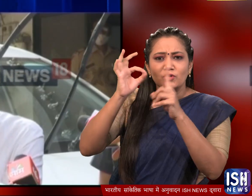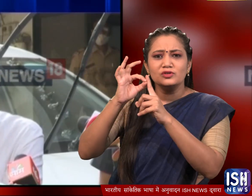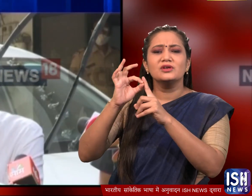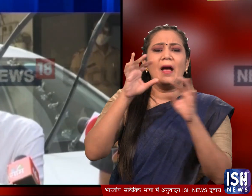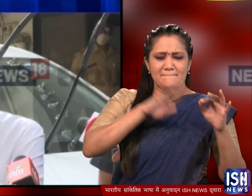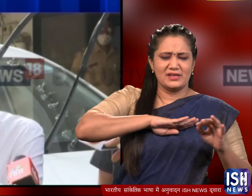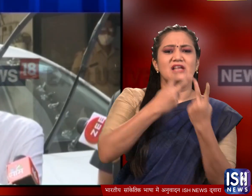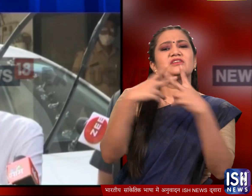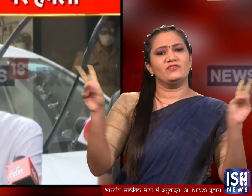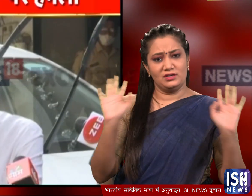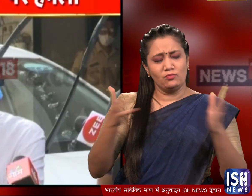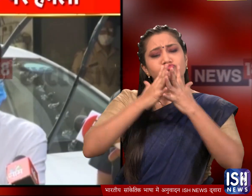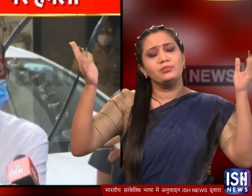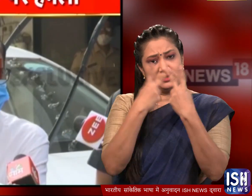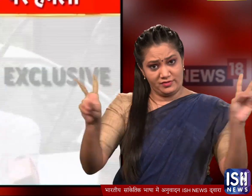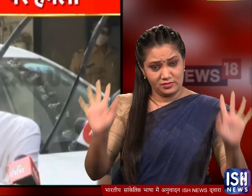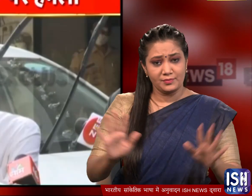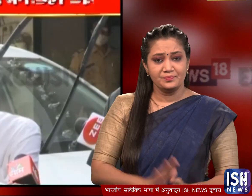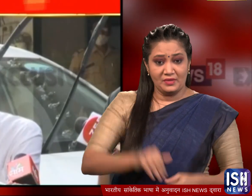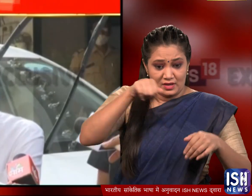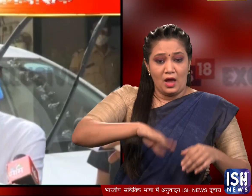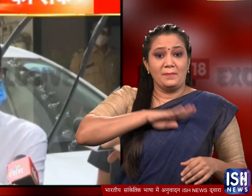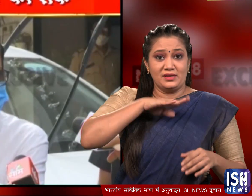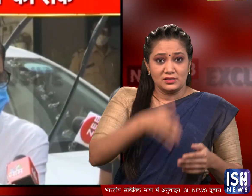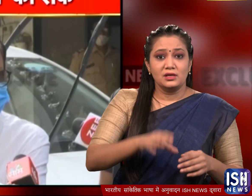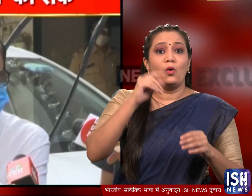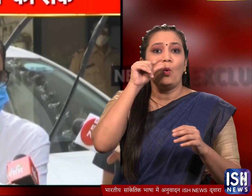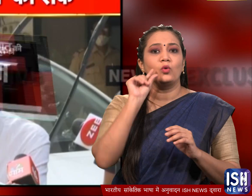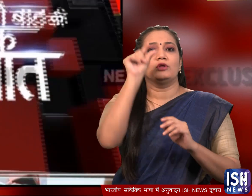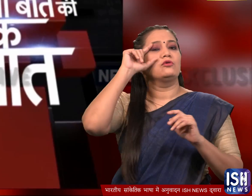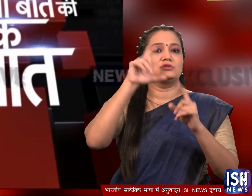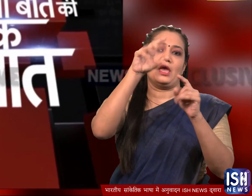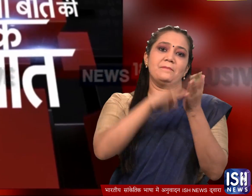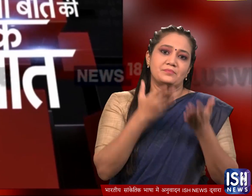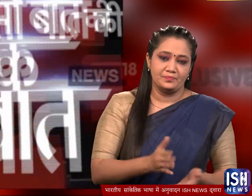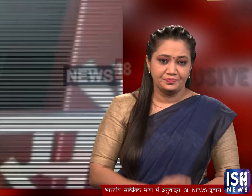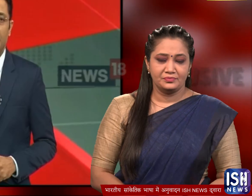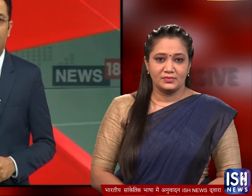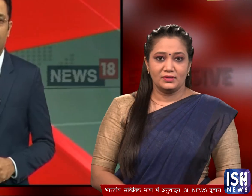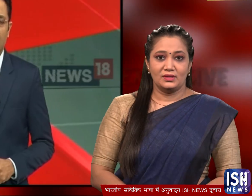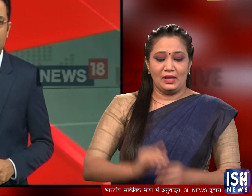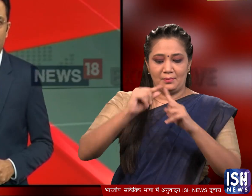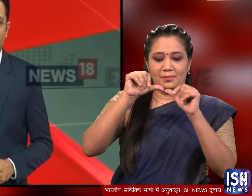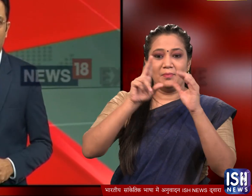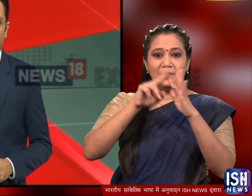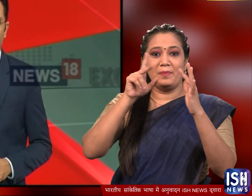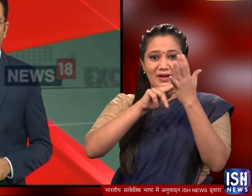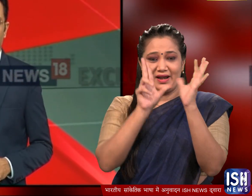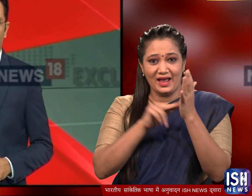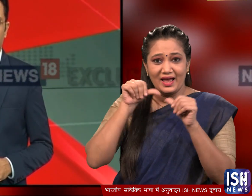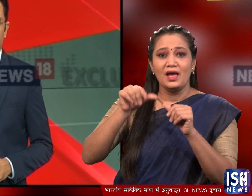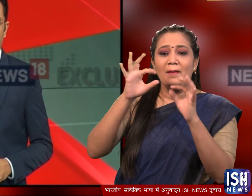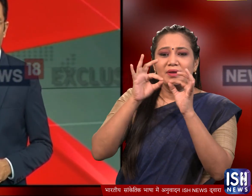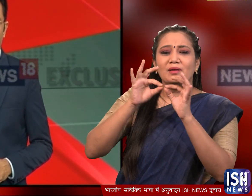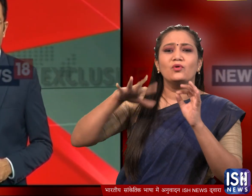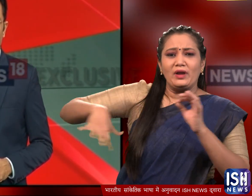पुदुचेरी और महाराष्ट्र में बहुत फर्क है। यहाँ के मुख्यमंत्री उद्धव ठाकरे है। पटना में विधानसभा के बाहर